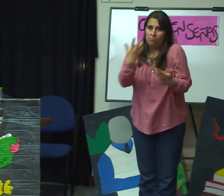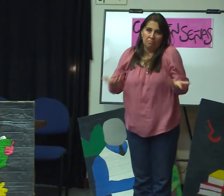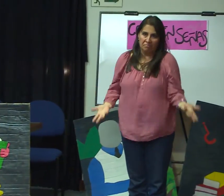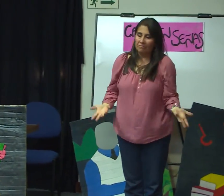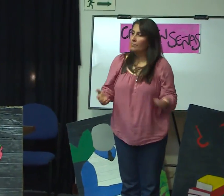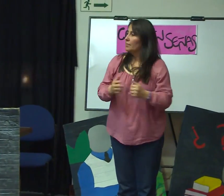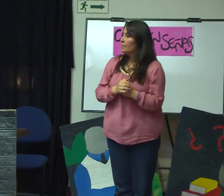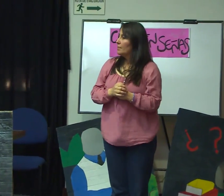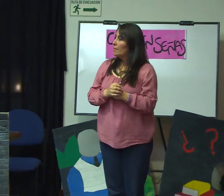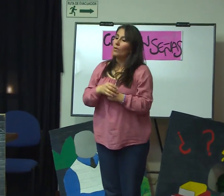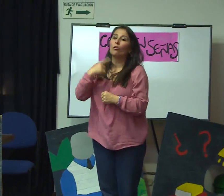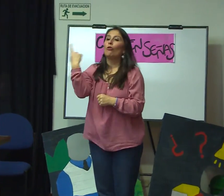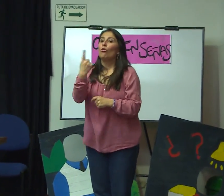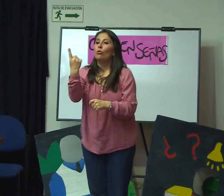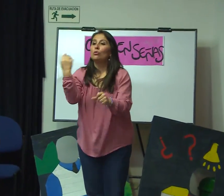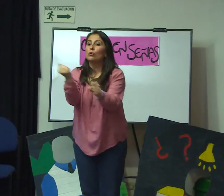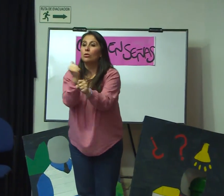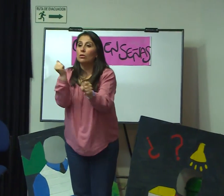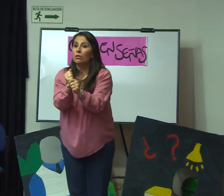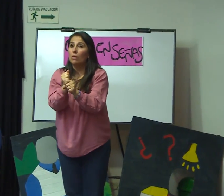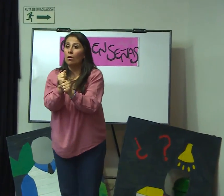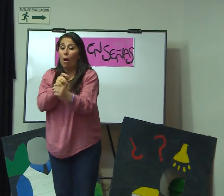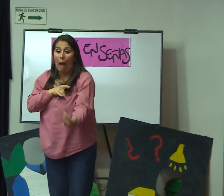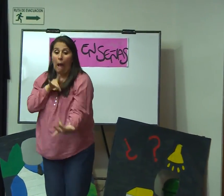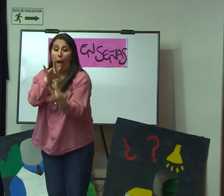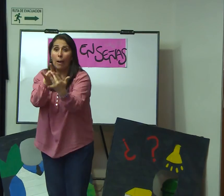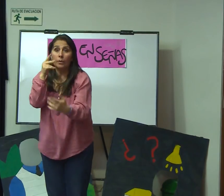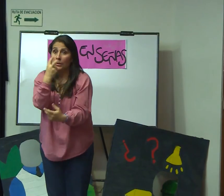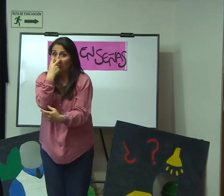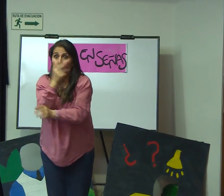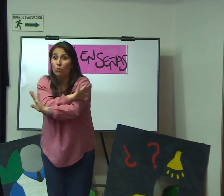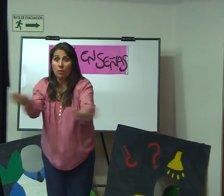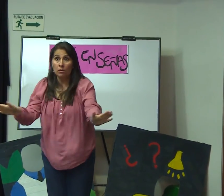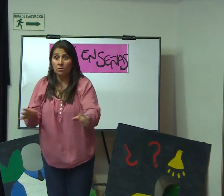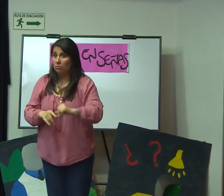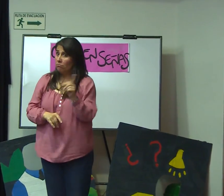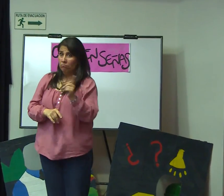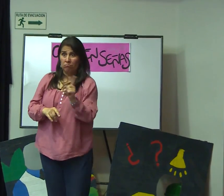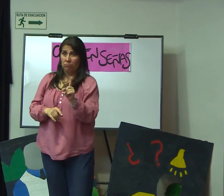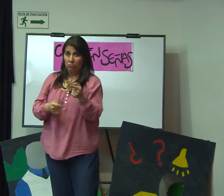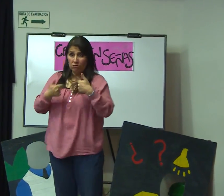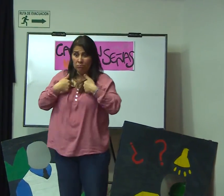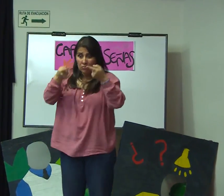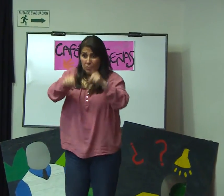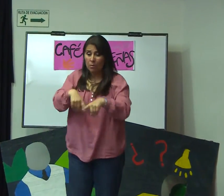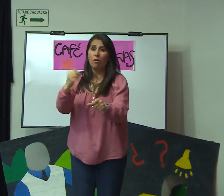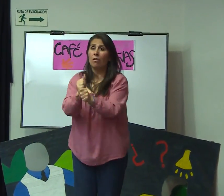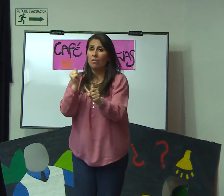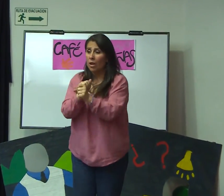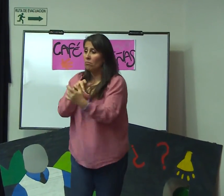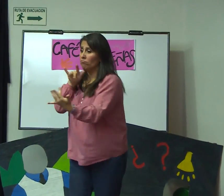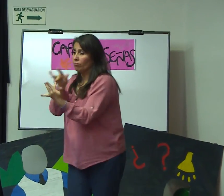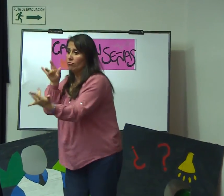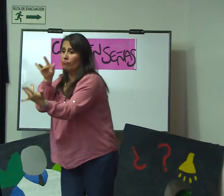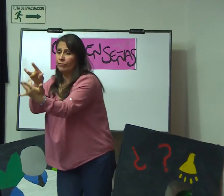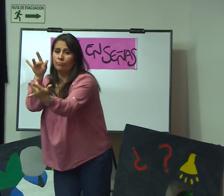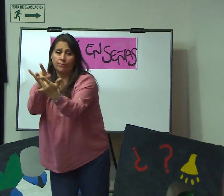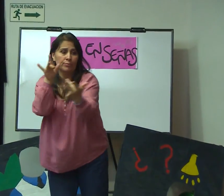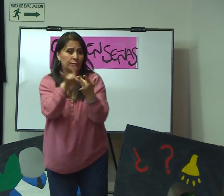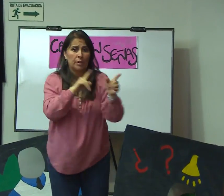a trabajar con personas ciegas en mi quehacer, sino que voy a estar en contacto con muchísimas poblaciones,